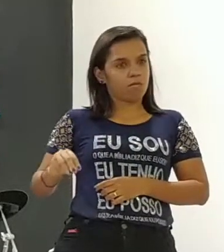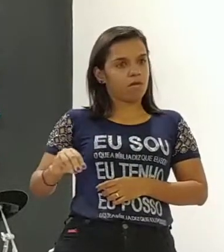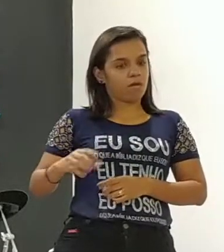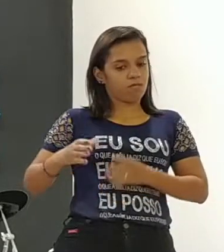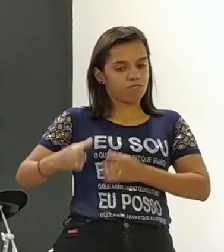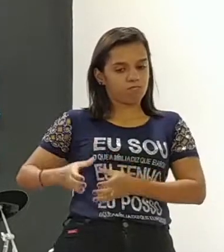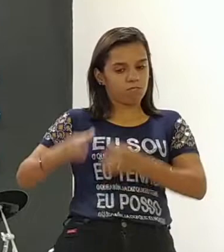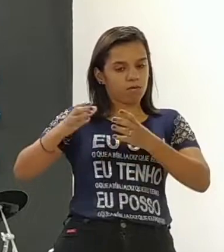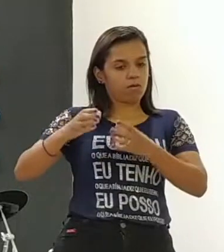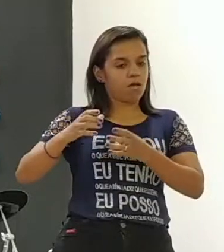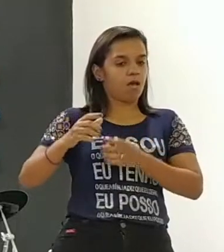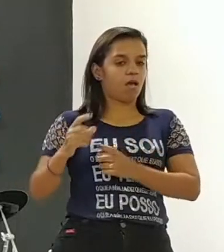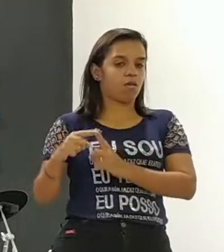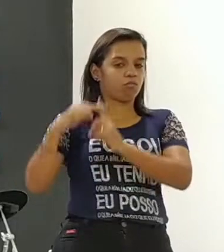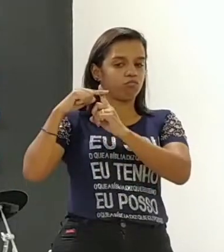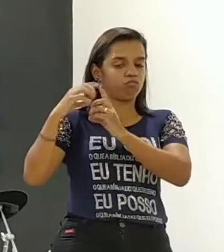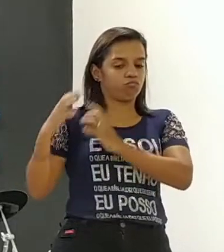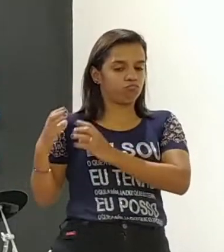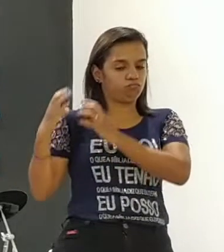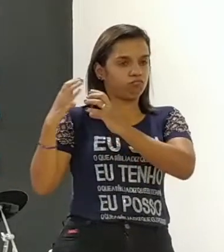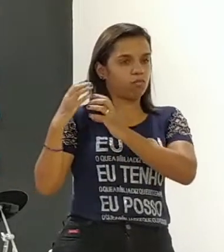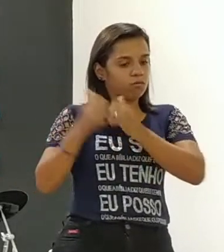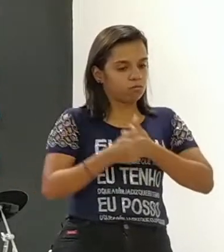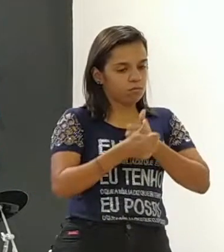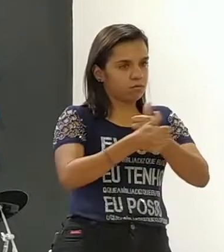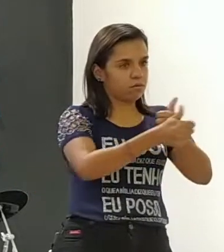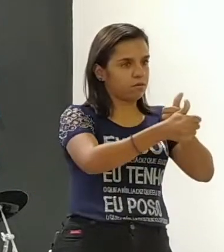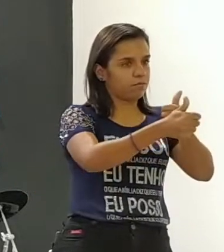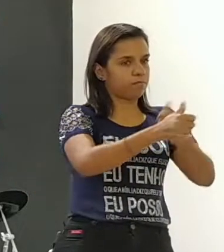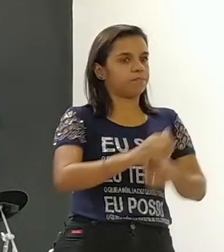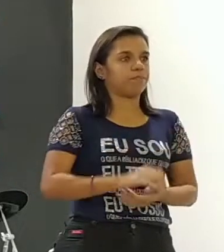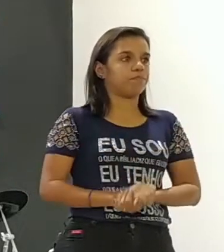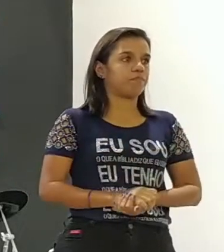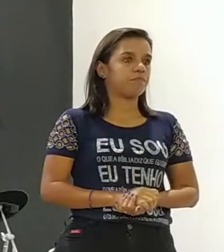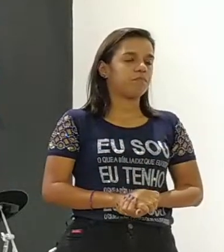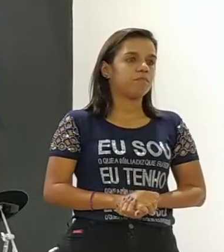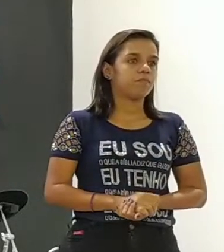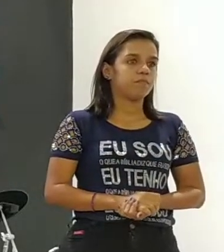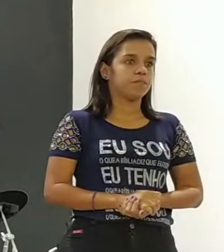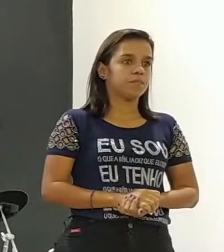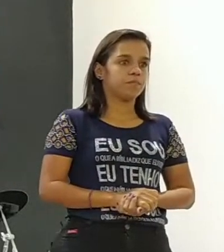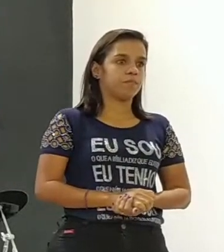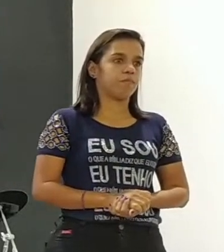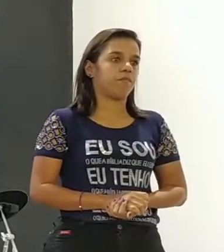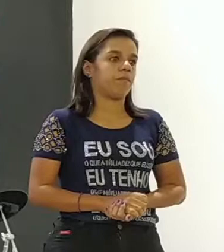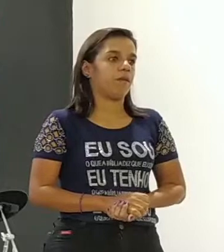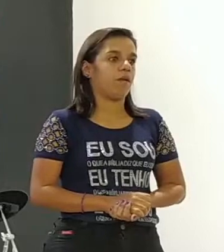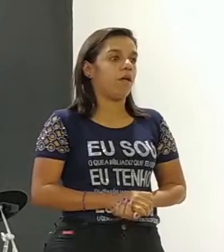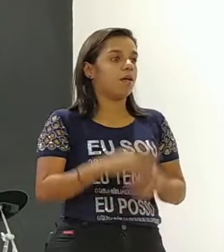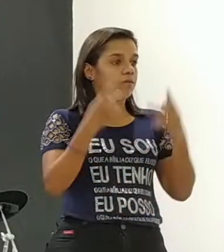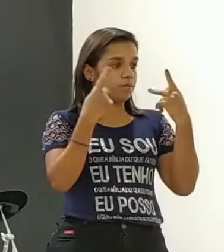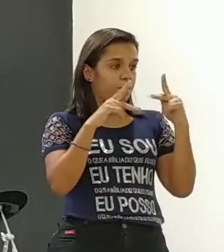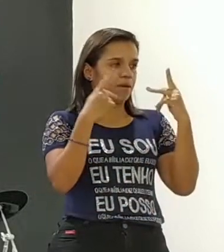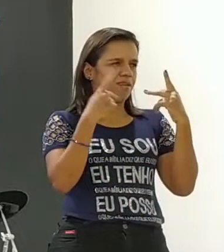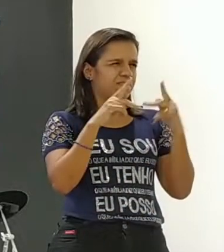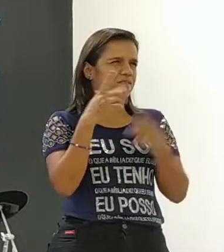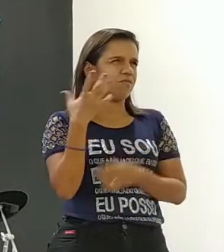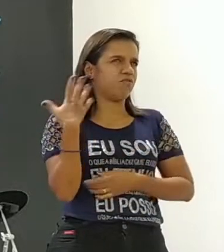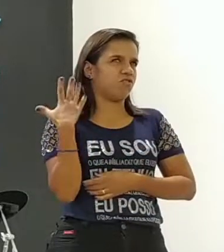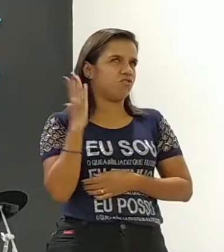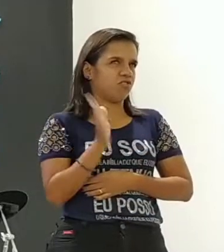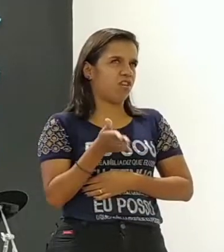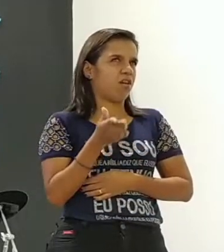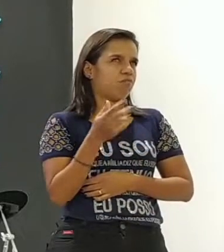cruz e siga-me. Amados, eu estou para poder trazer essa mensagem, já deve